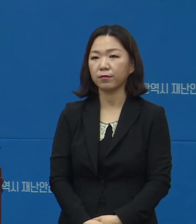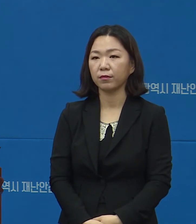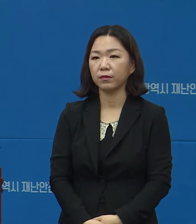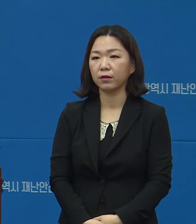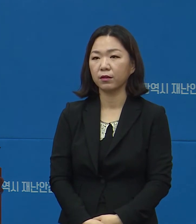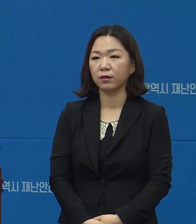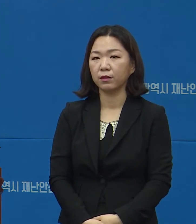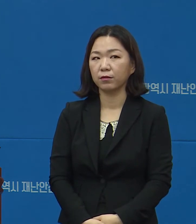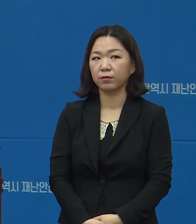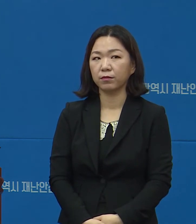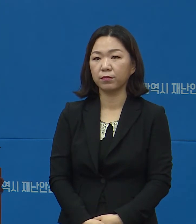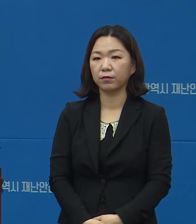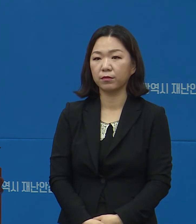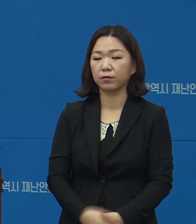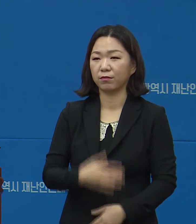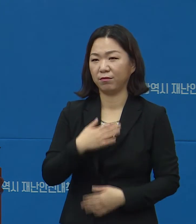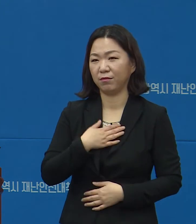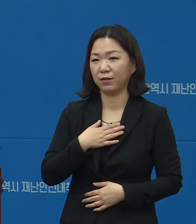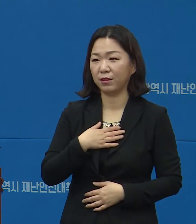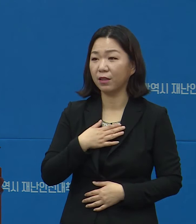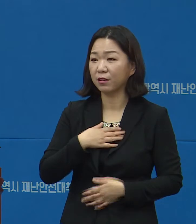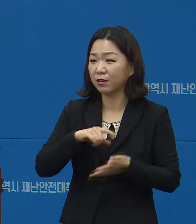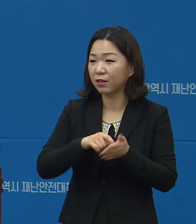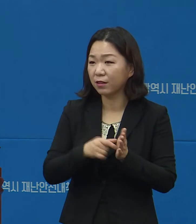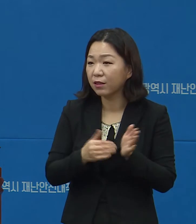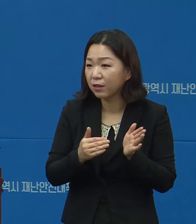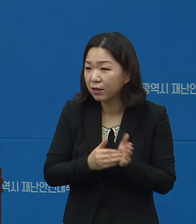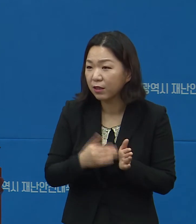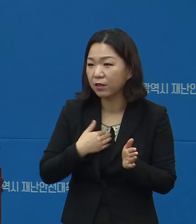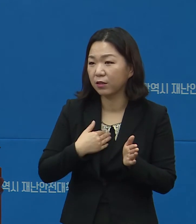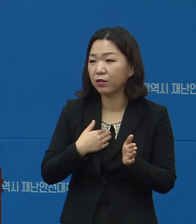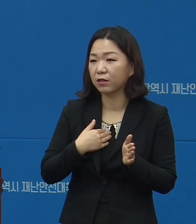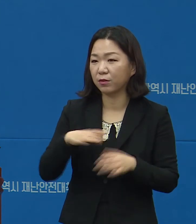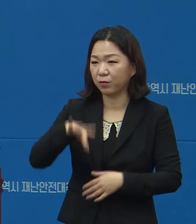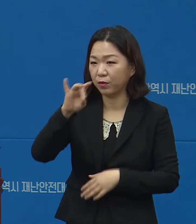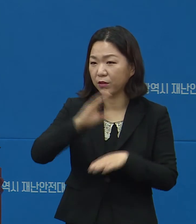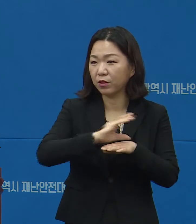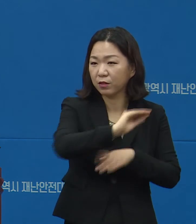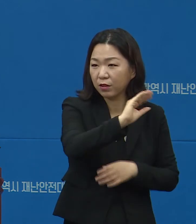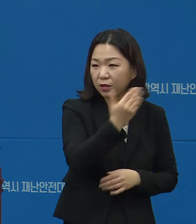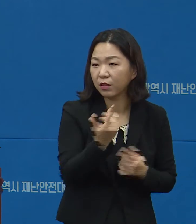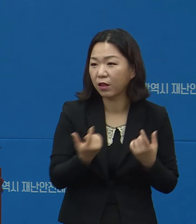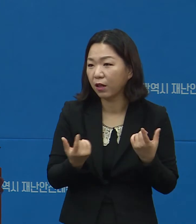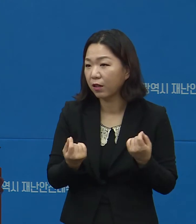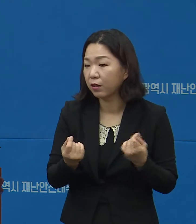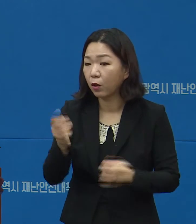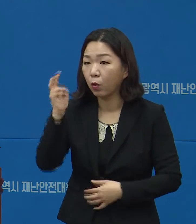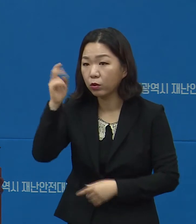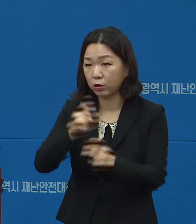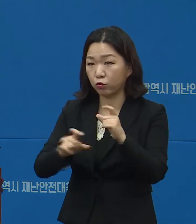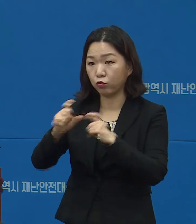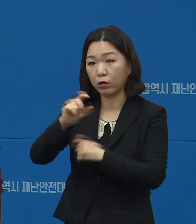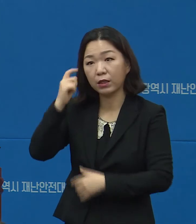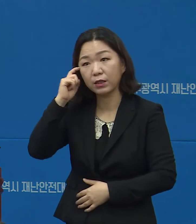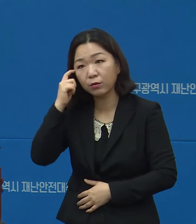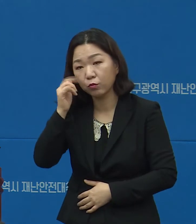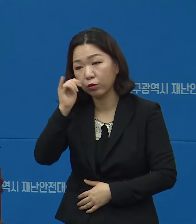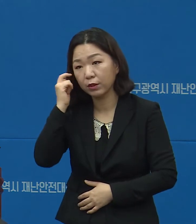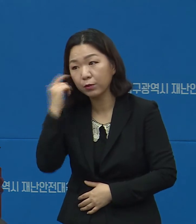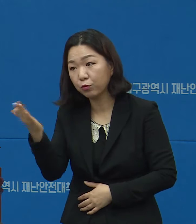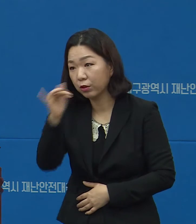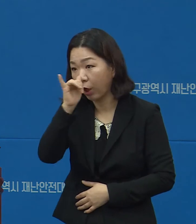예. 제가 이 정도 하고 저는 자리를 일어나야 될 것 같습니다. 혹시 추가적인 질문이